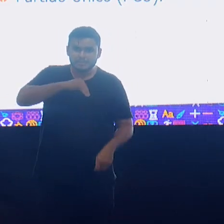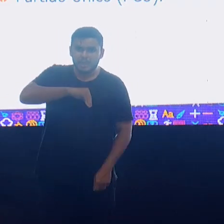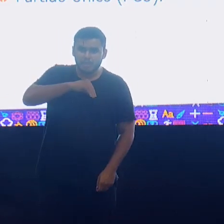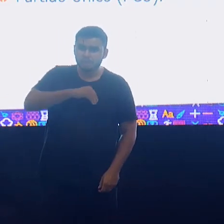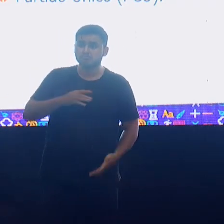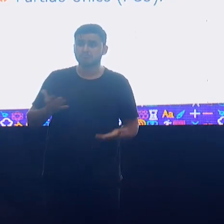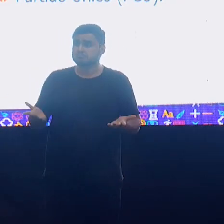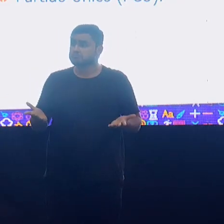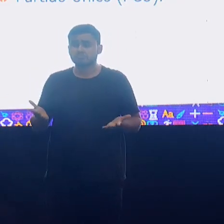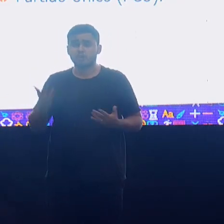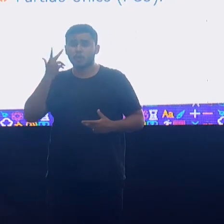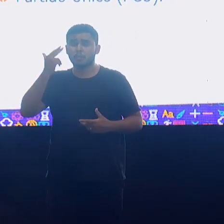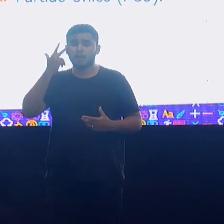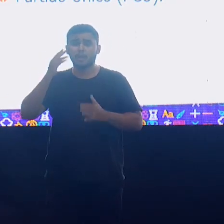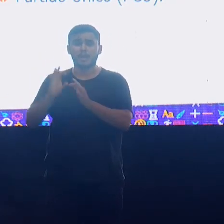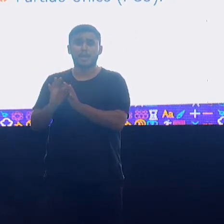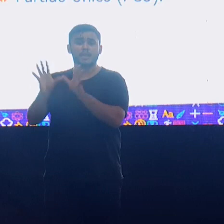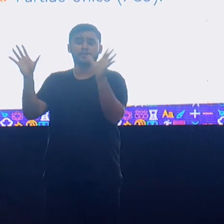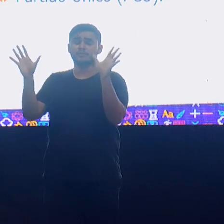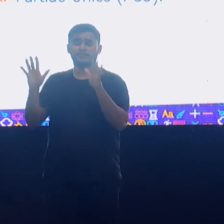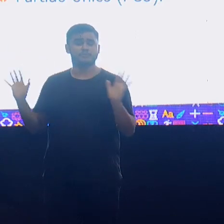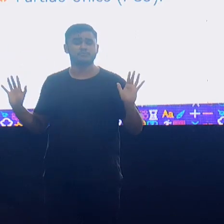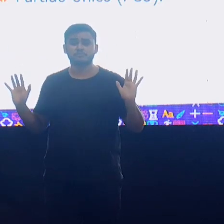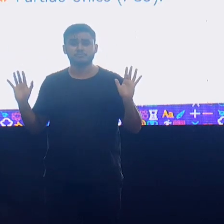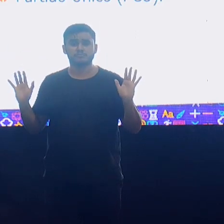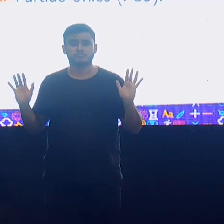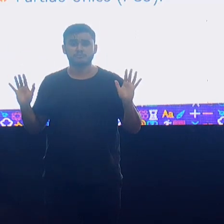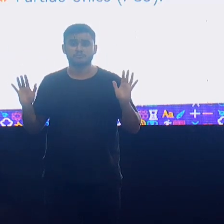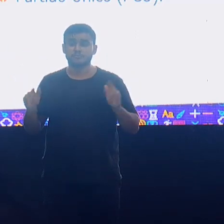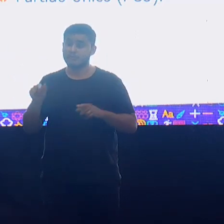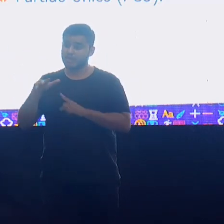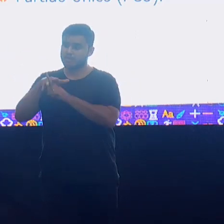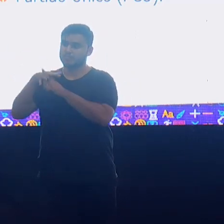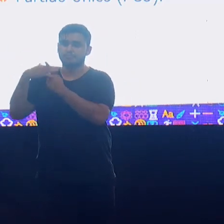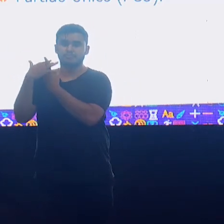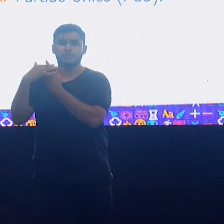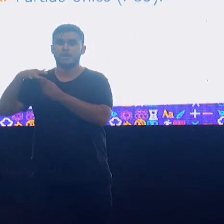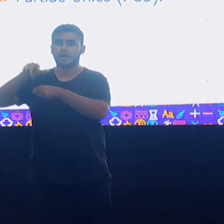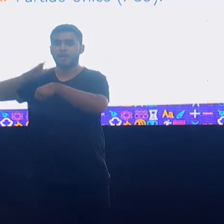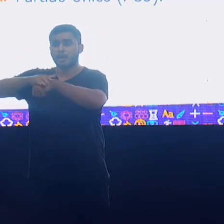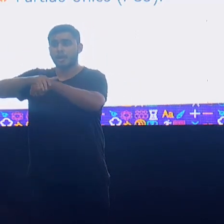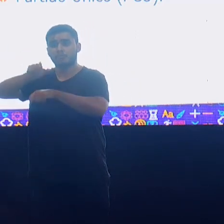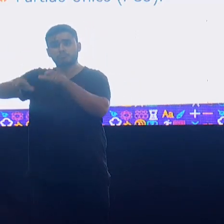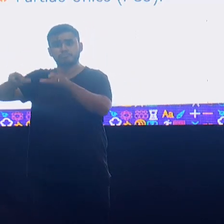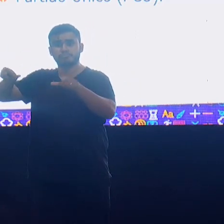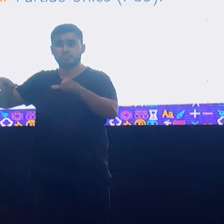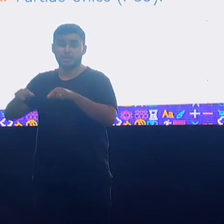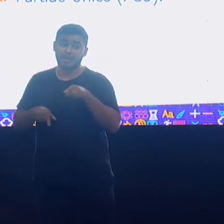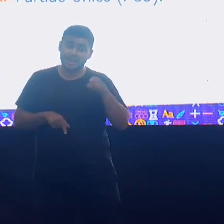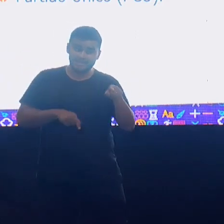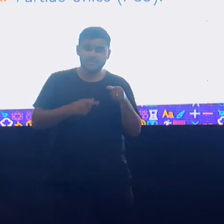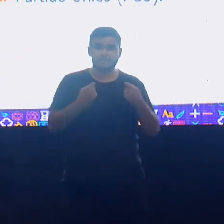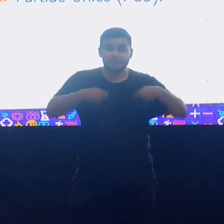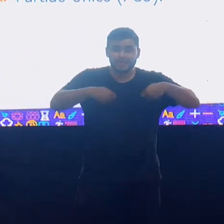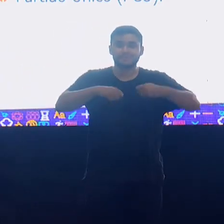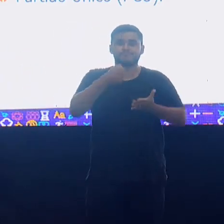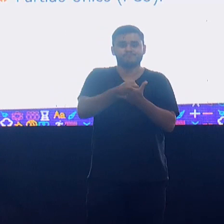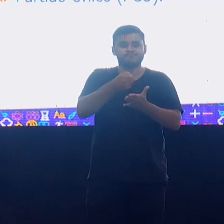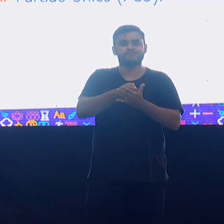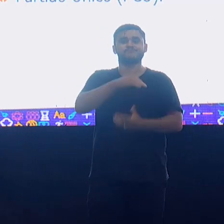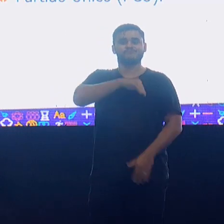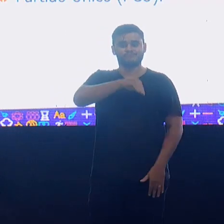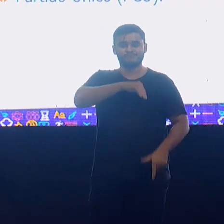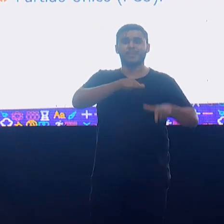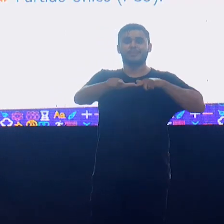o que é que faz a gente trabalhar? Grana. No socialismo, a função social. Aí, quando todo